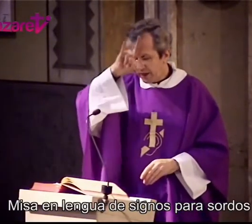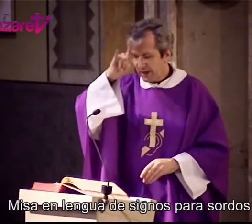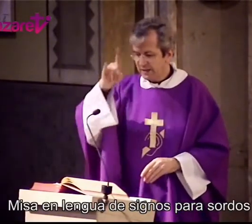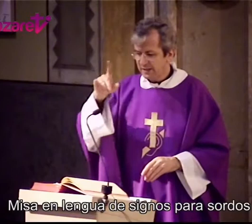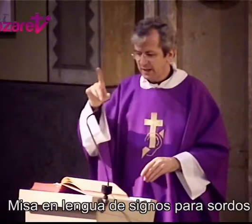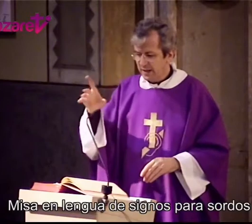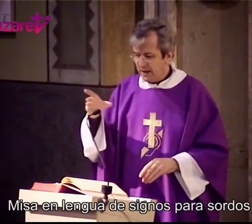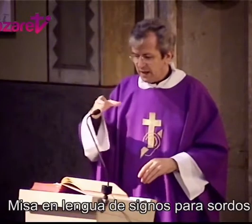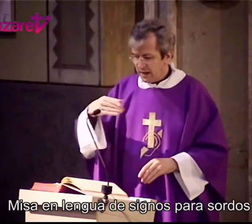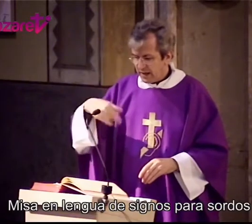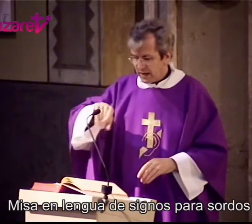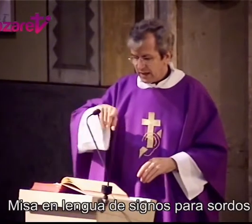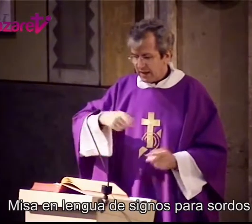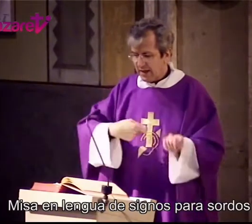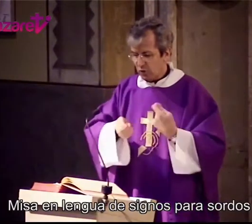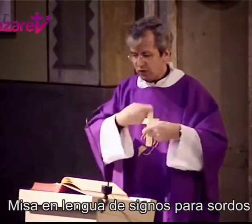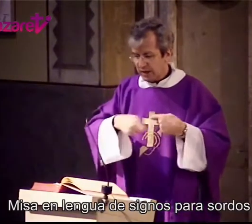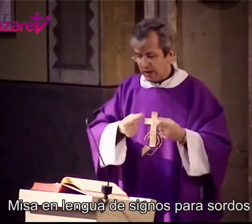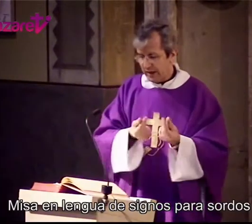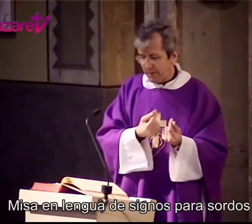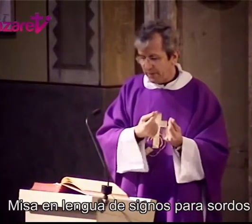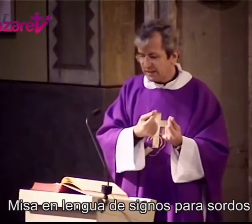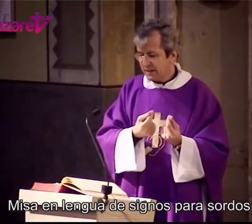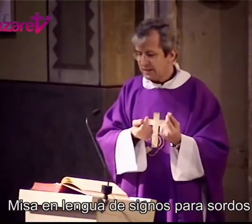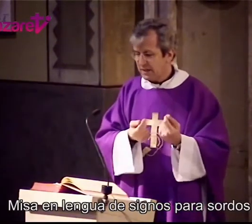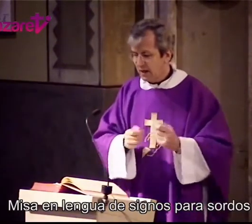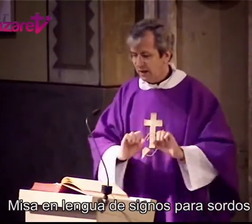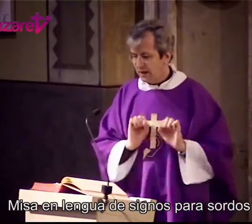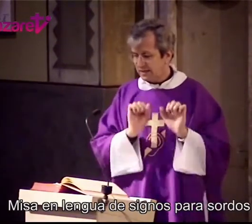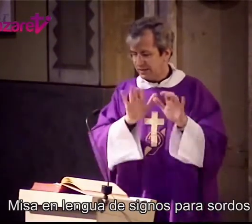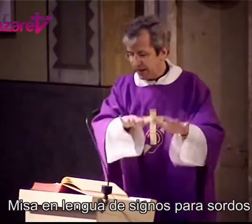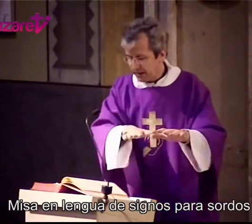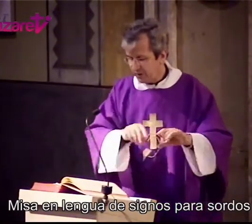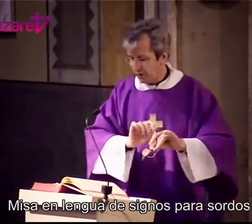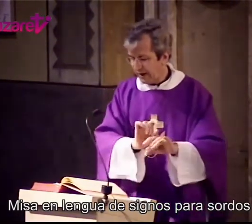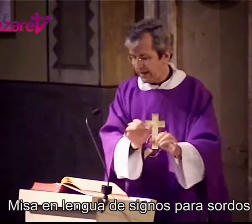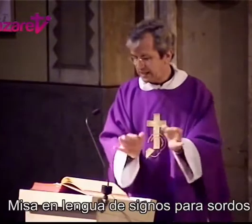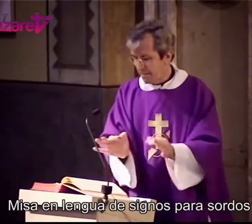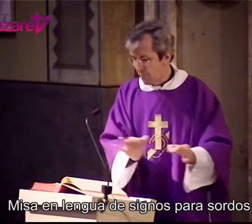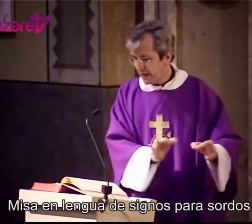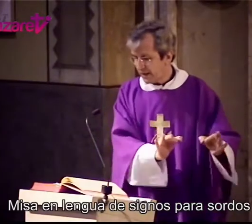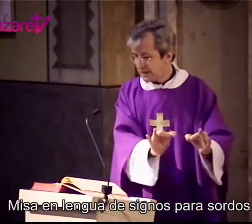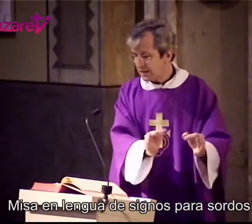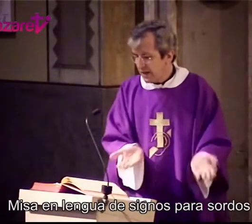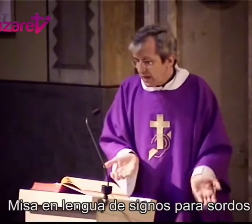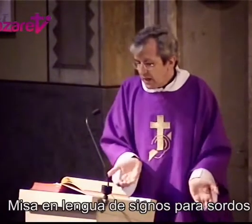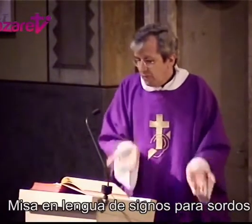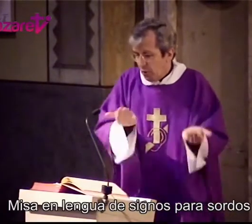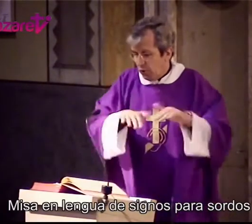bueyes, y a los cambistas les esparció las monedas y volcó